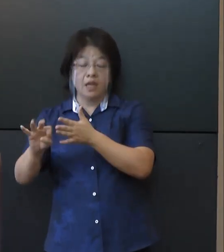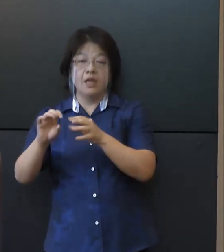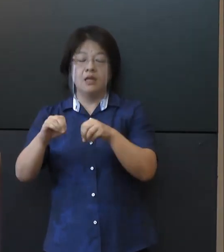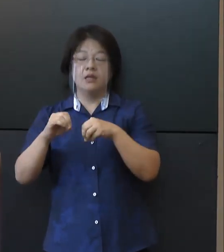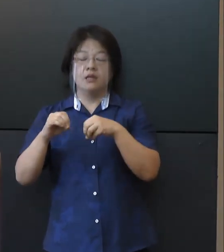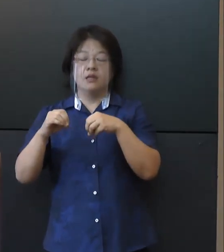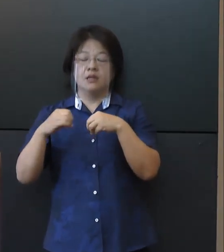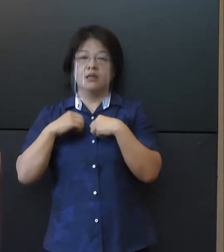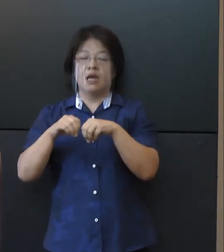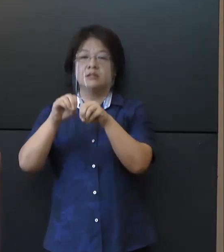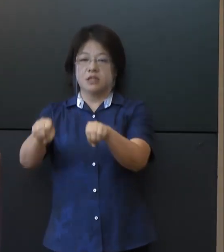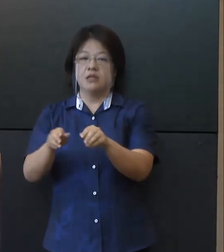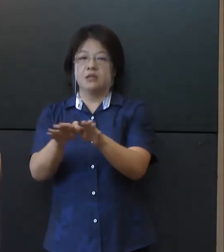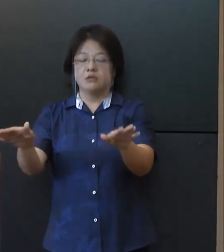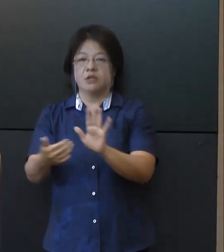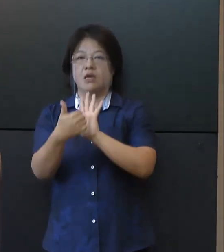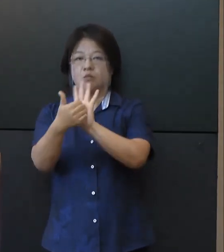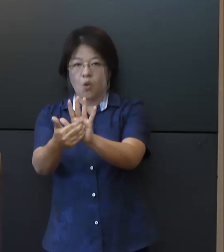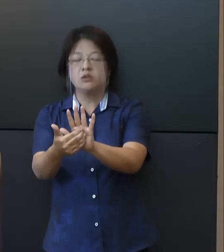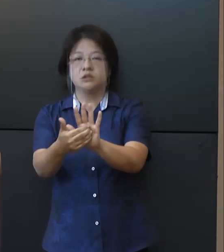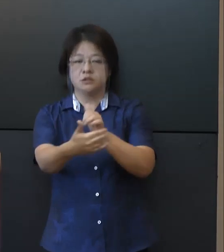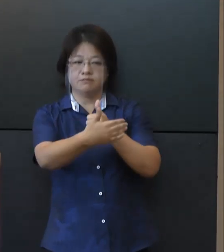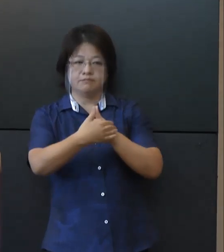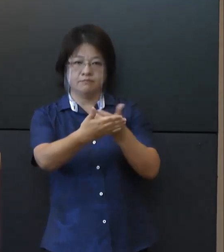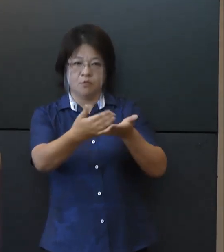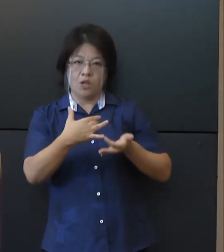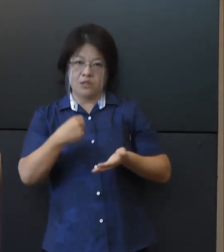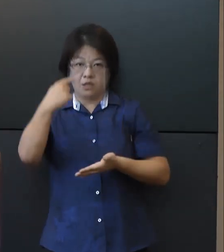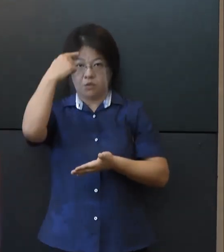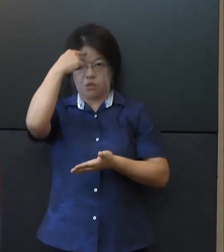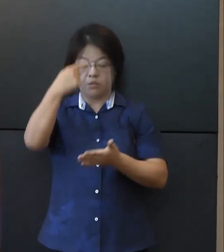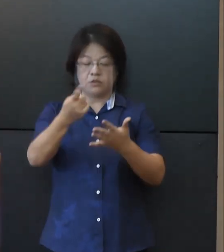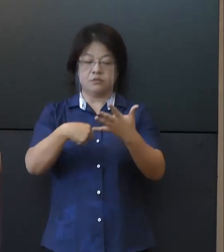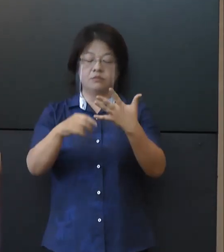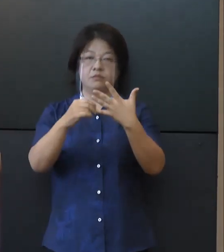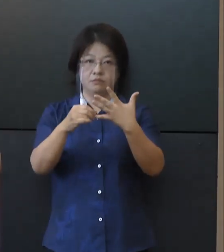策にご協力をお願いいたします。5つ目は